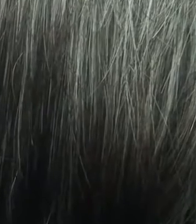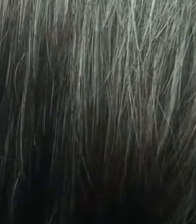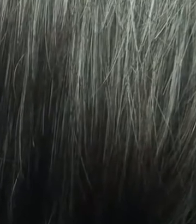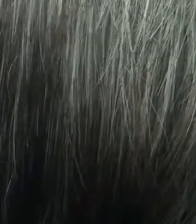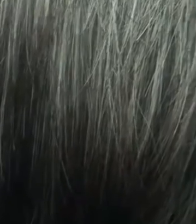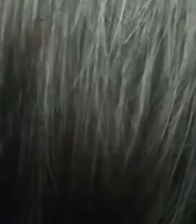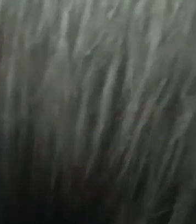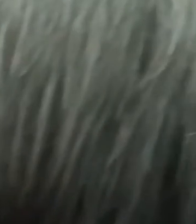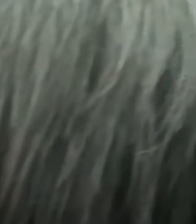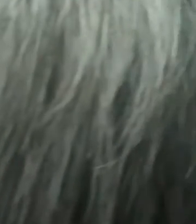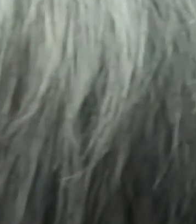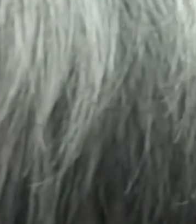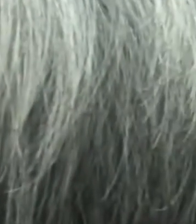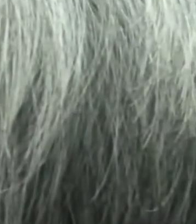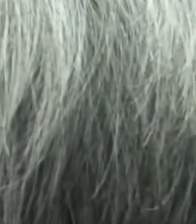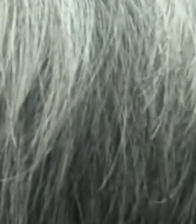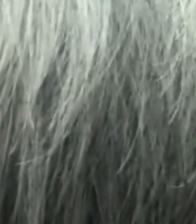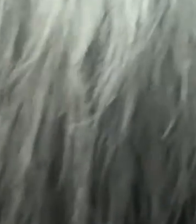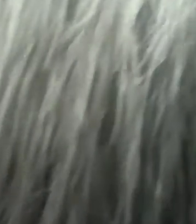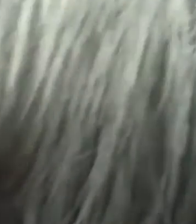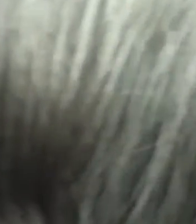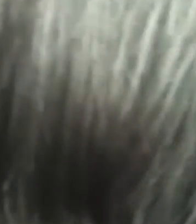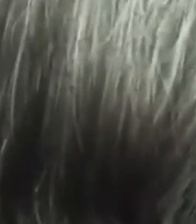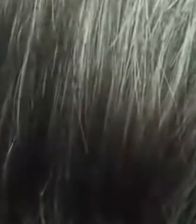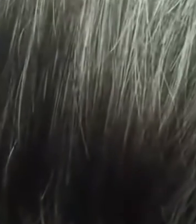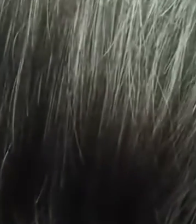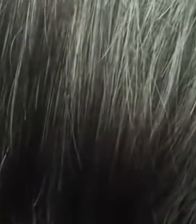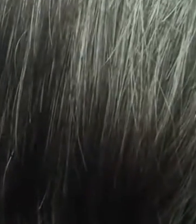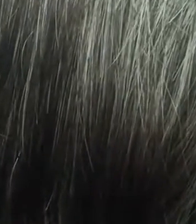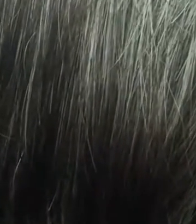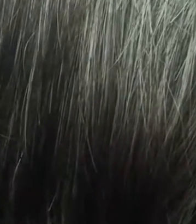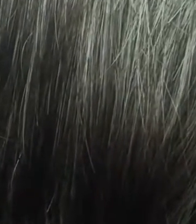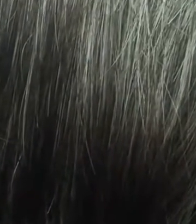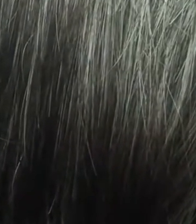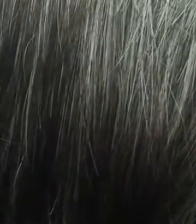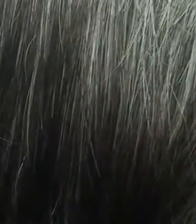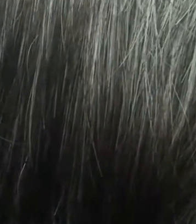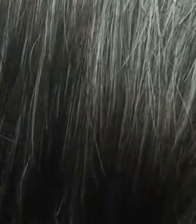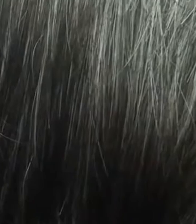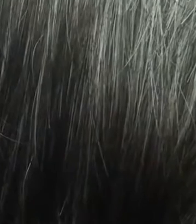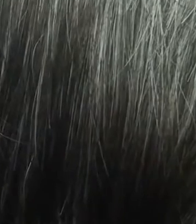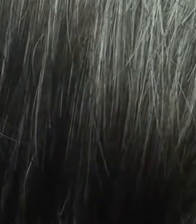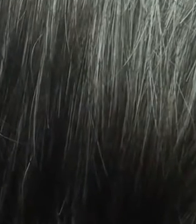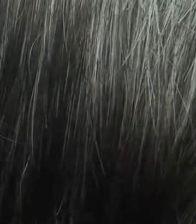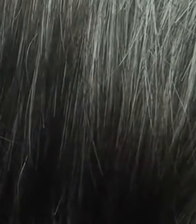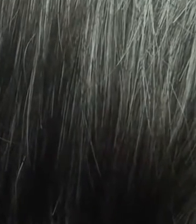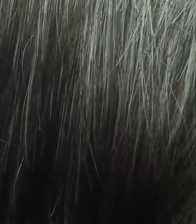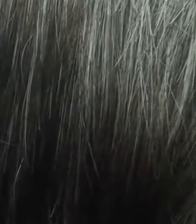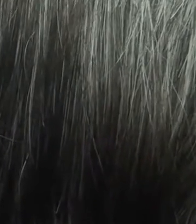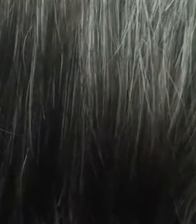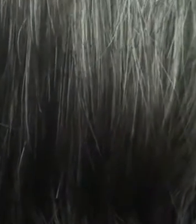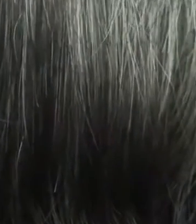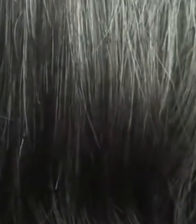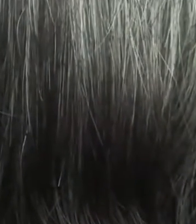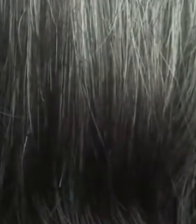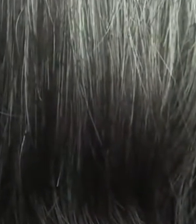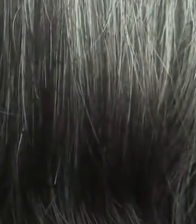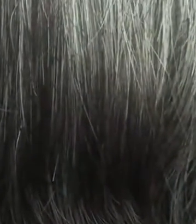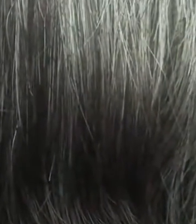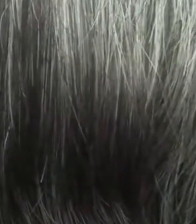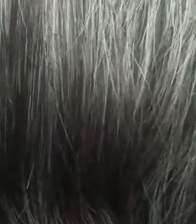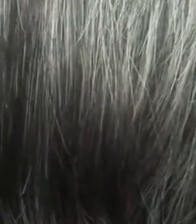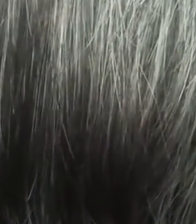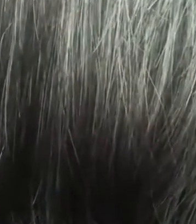잠시라도 지금의 시름을 잊을 수가 있습니다. 저는 계속 올라오는 사진들을 보면서